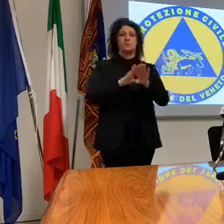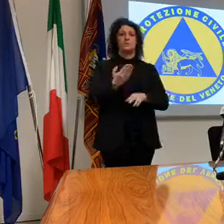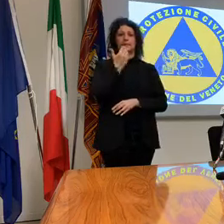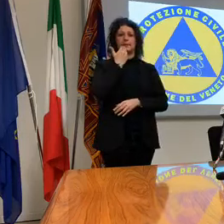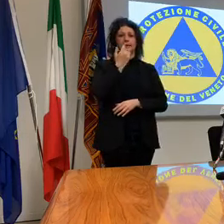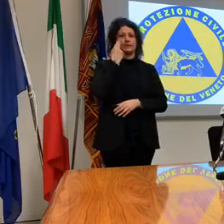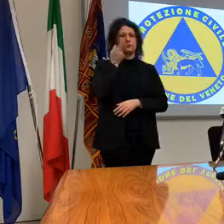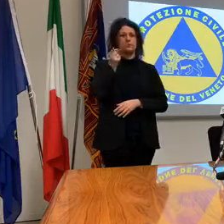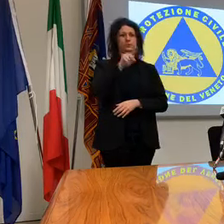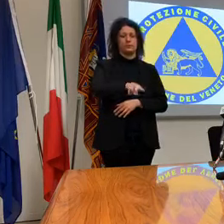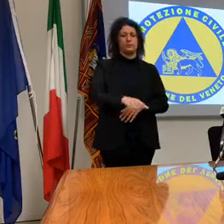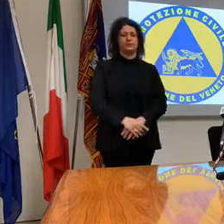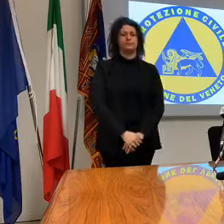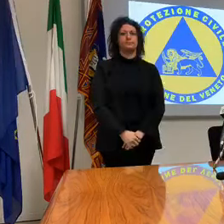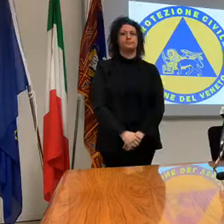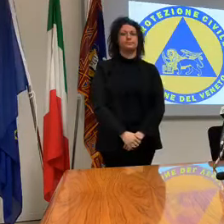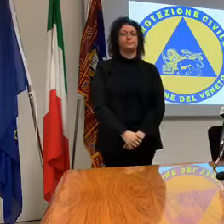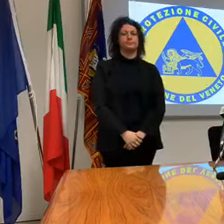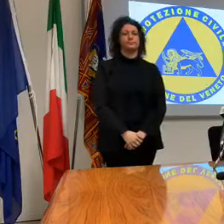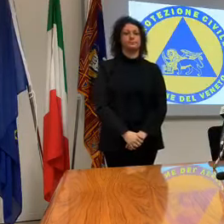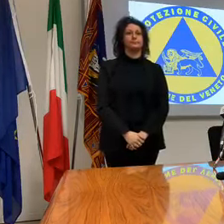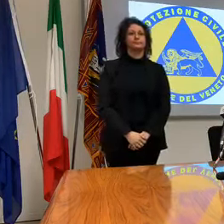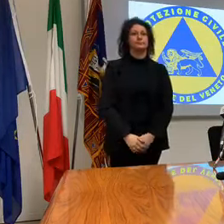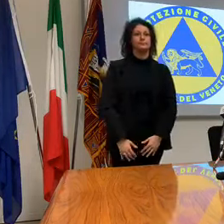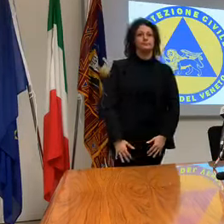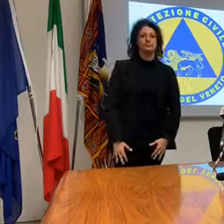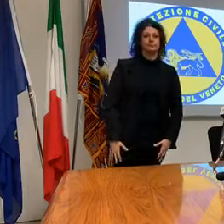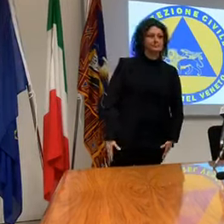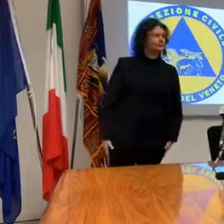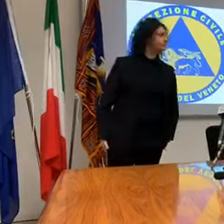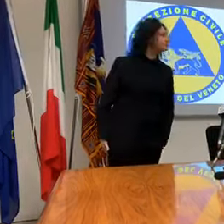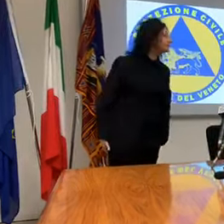ci vediamo domani. Grazie. Grazie. Grazie. Grazie.